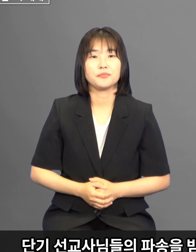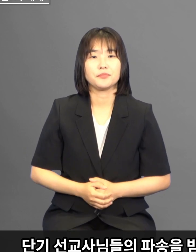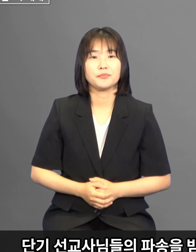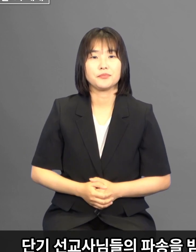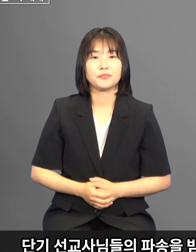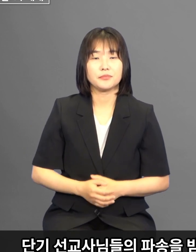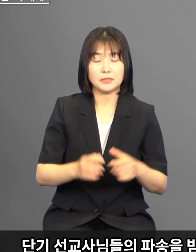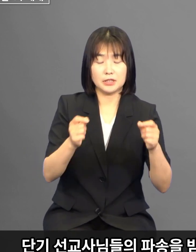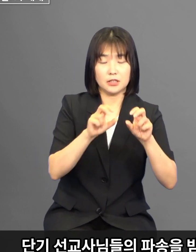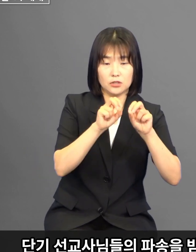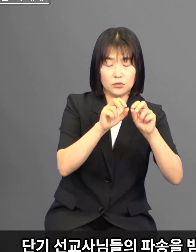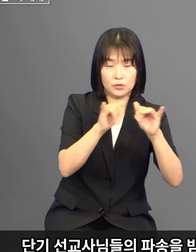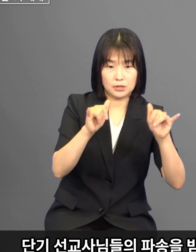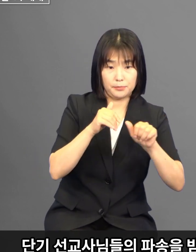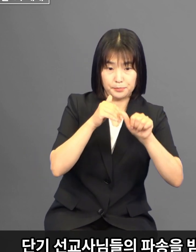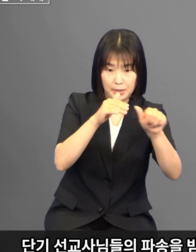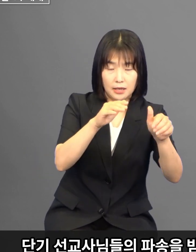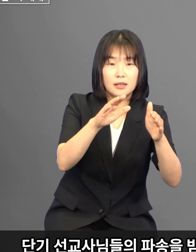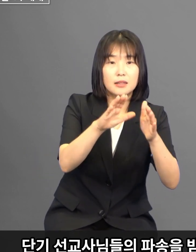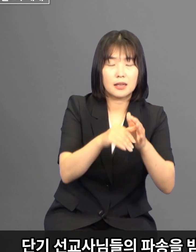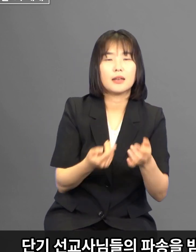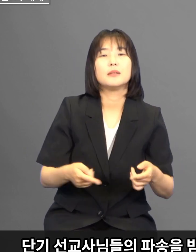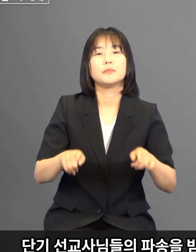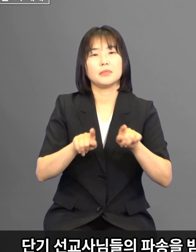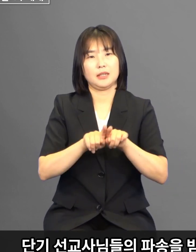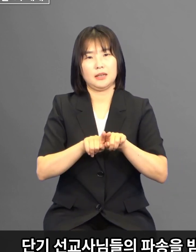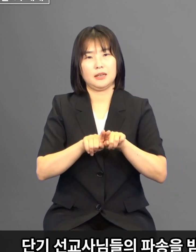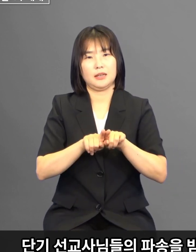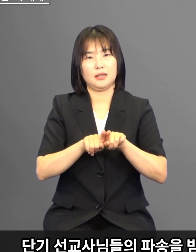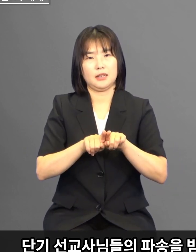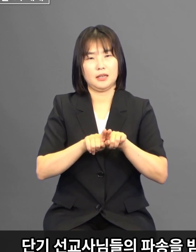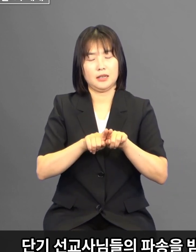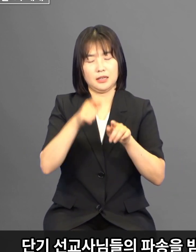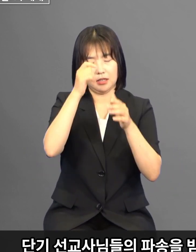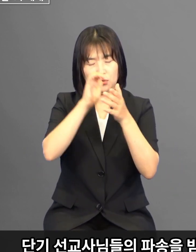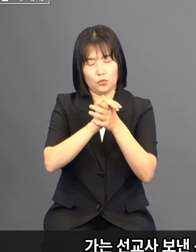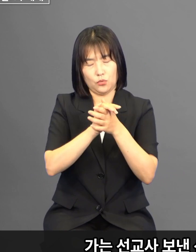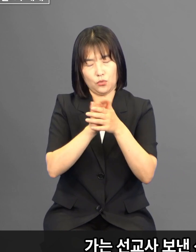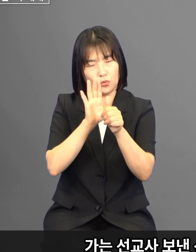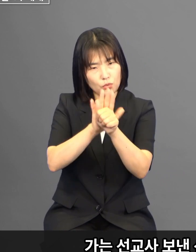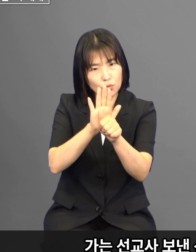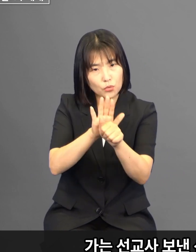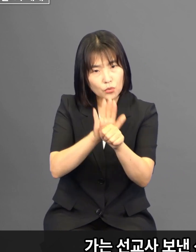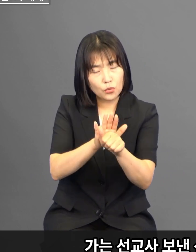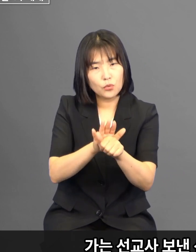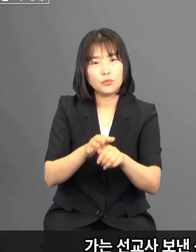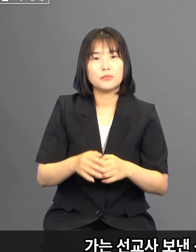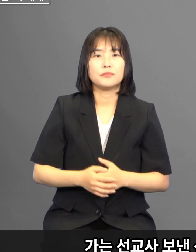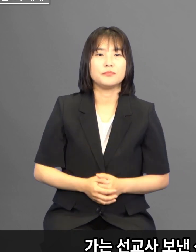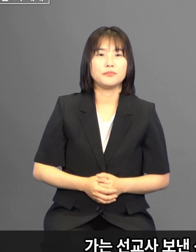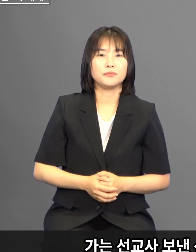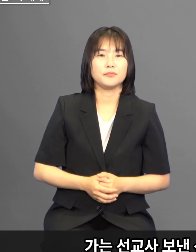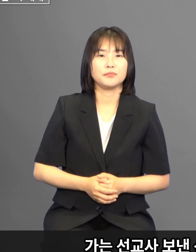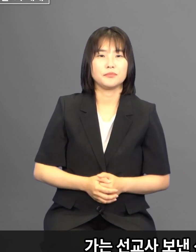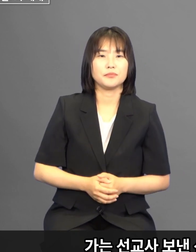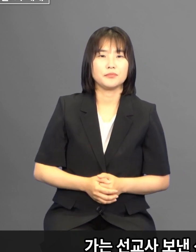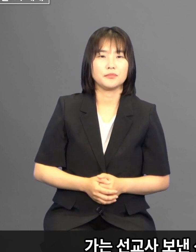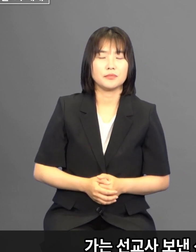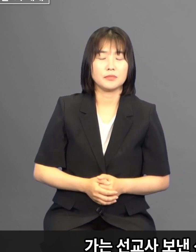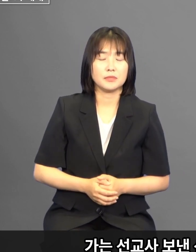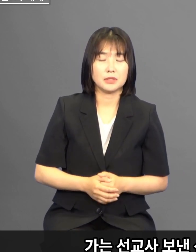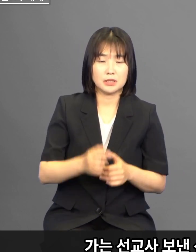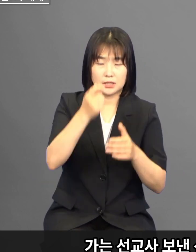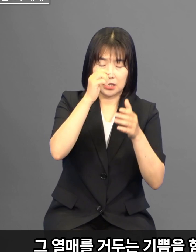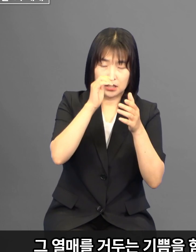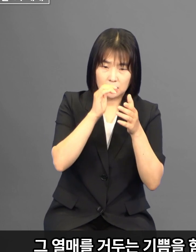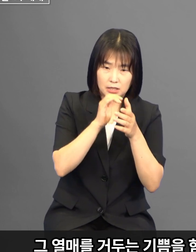단기 선교사님들의 파송을 받는데 함께 마음으로 기도로 동역하여서 가는 선교사, 보내는 선교사, 심는 자나 거두는